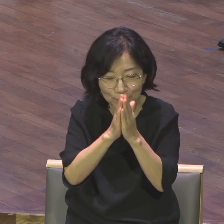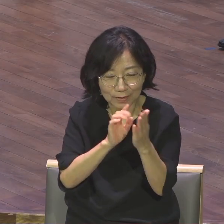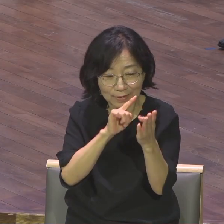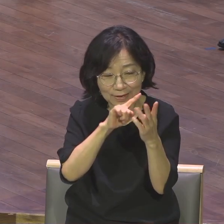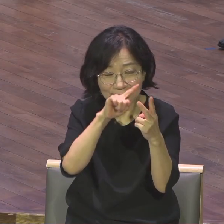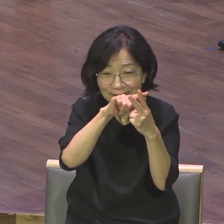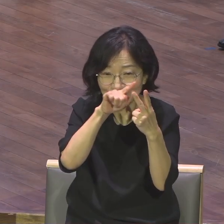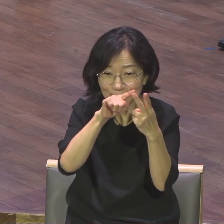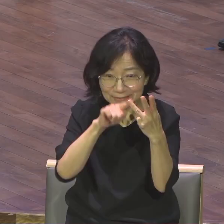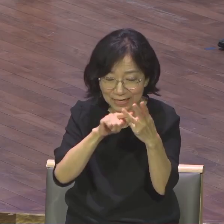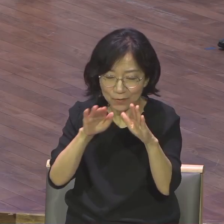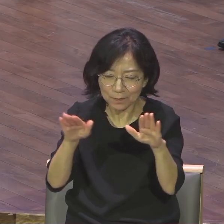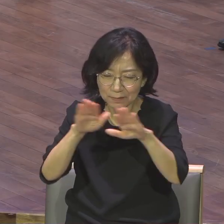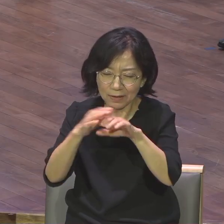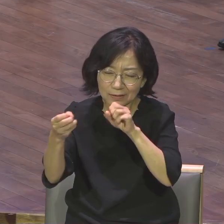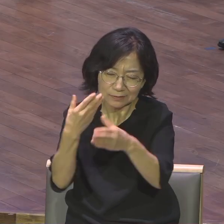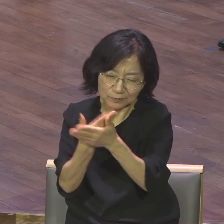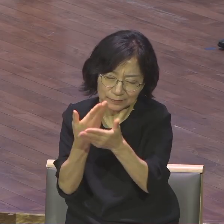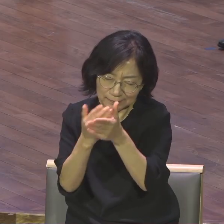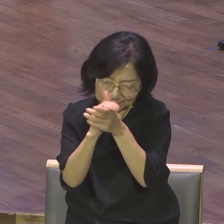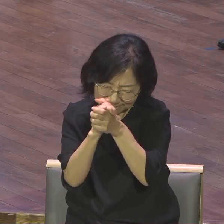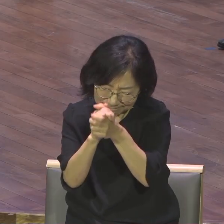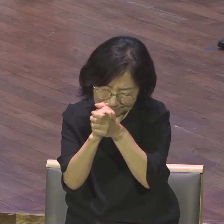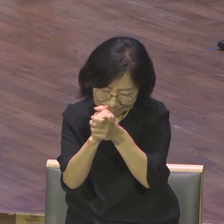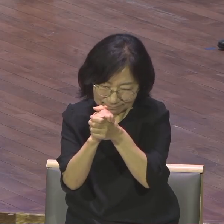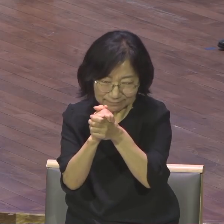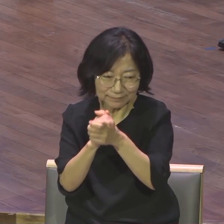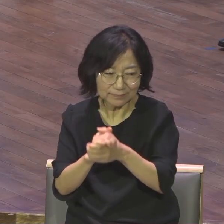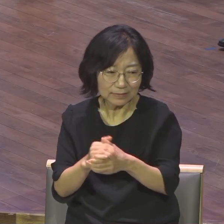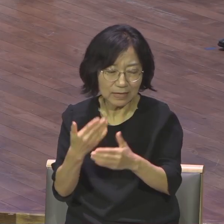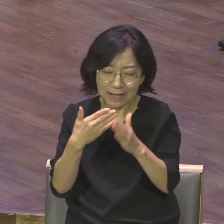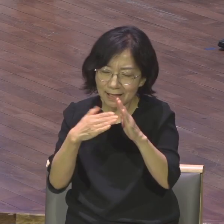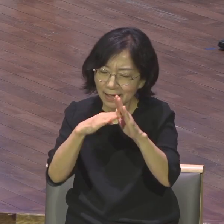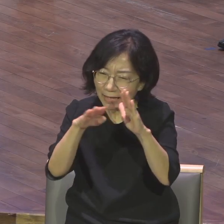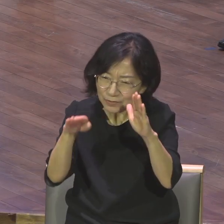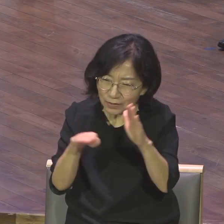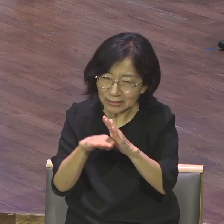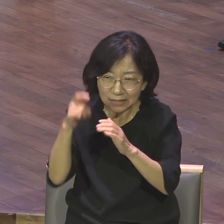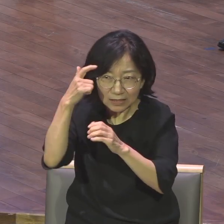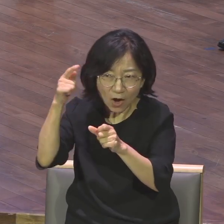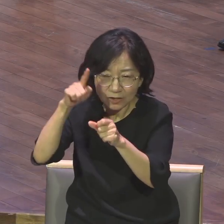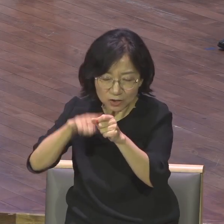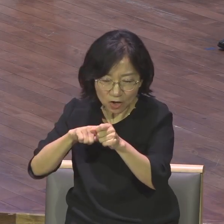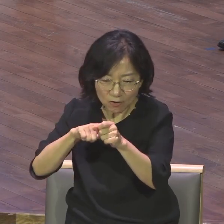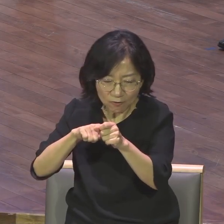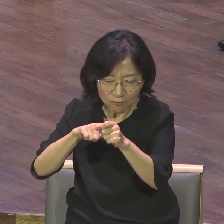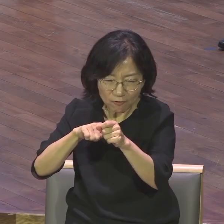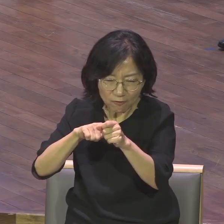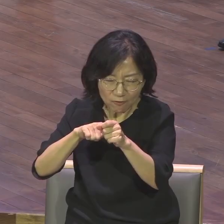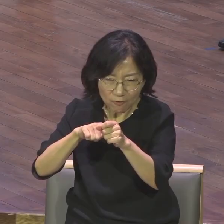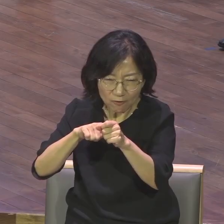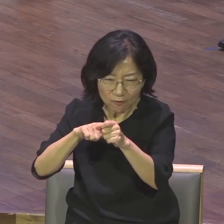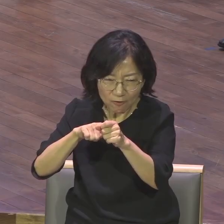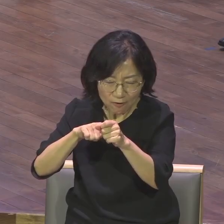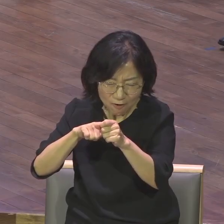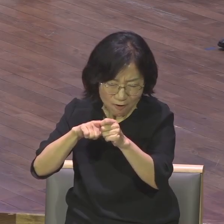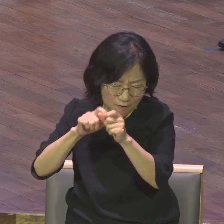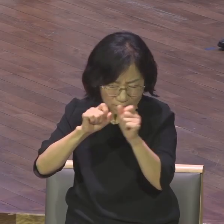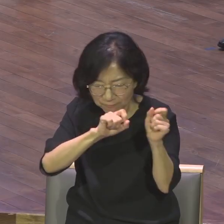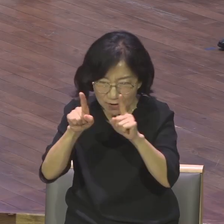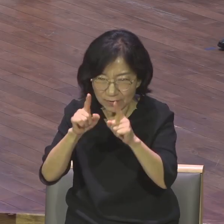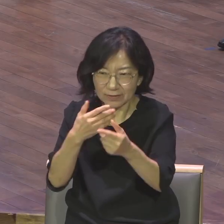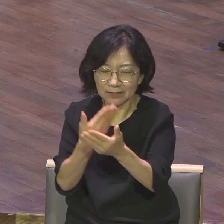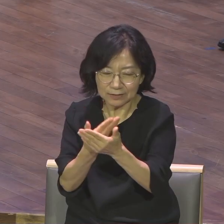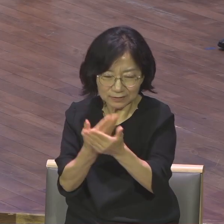밤에 응답하여 주옵소서. 우리 가정의 영적 애식을 꼴짝입니다. 하나님이여 살려